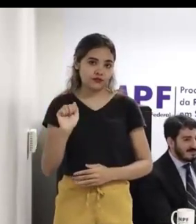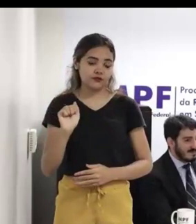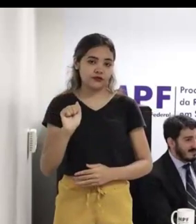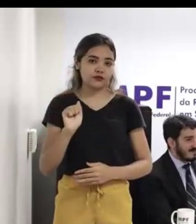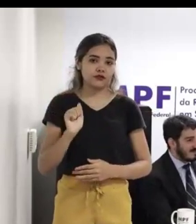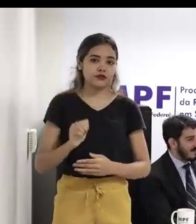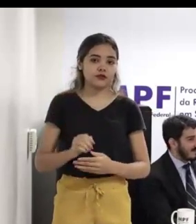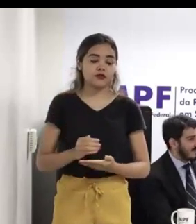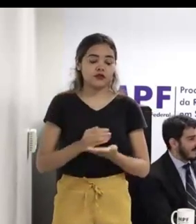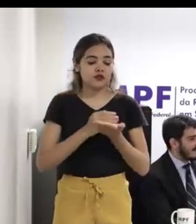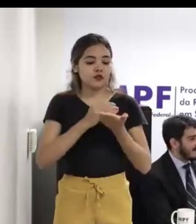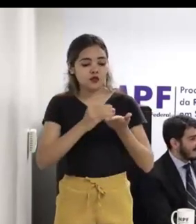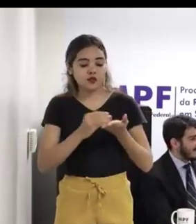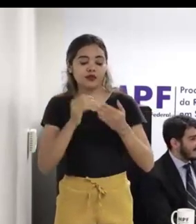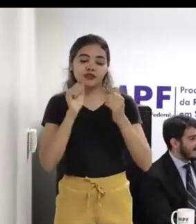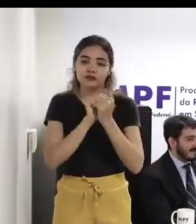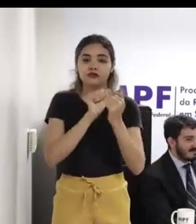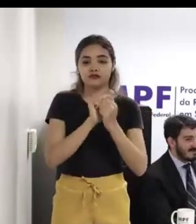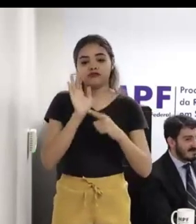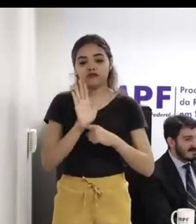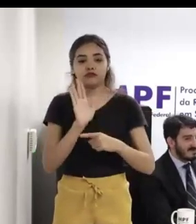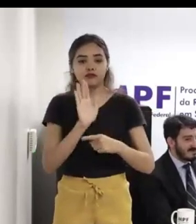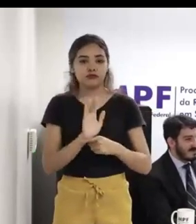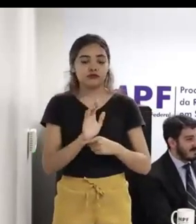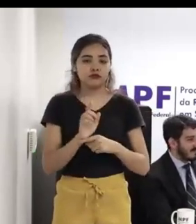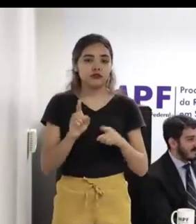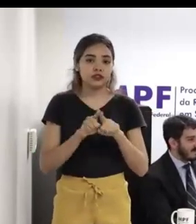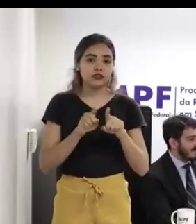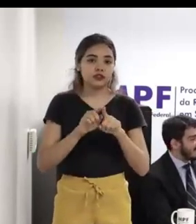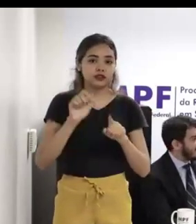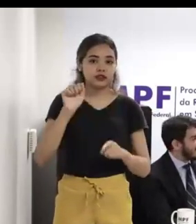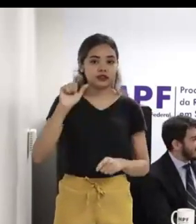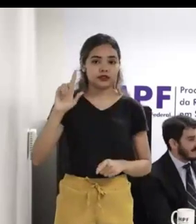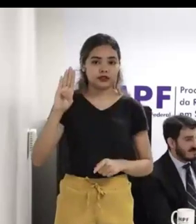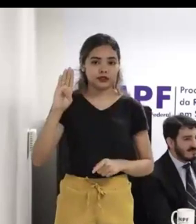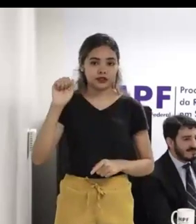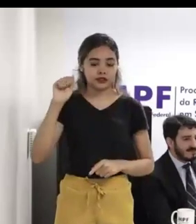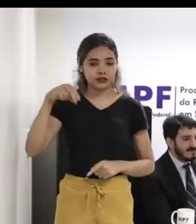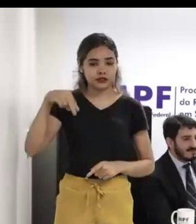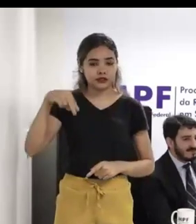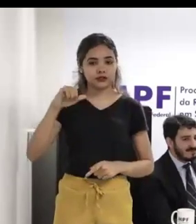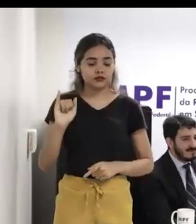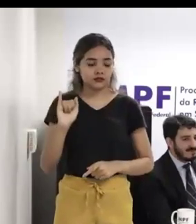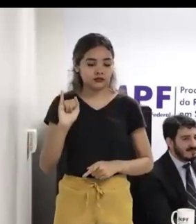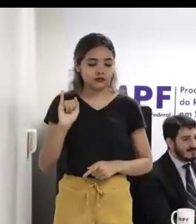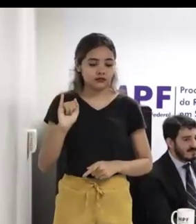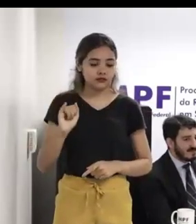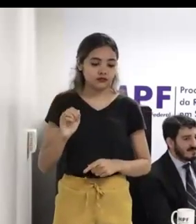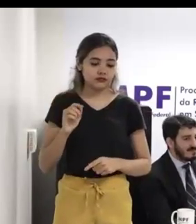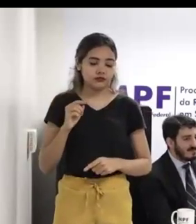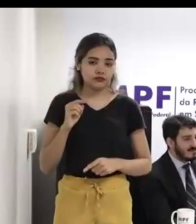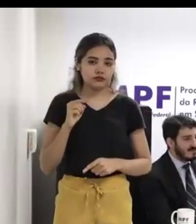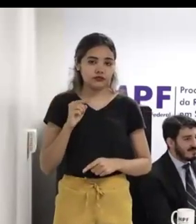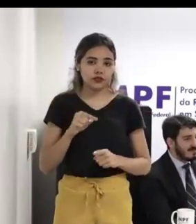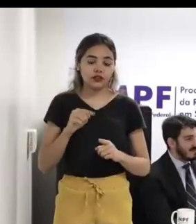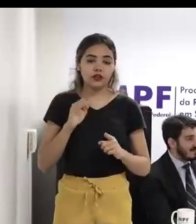gostaria de cumprimentar também nossa técnica alban que é a a a técnica de referência